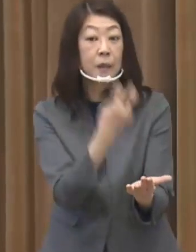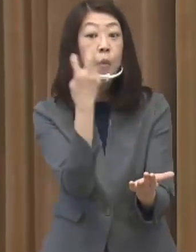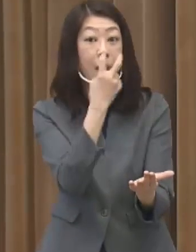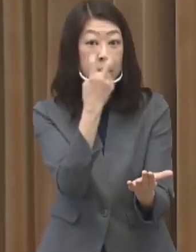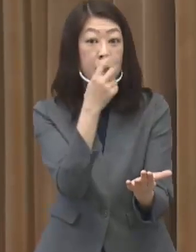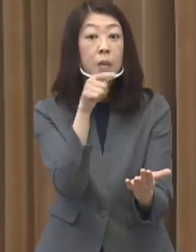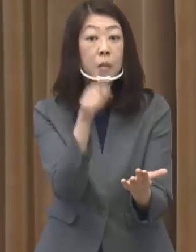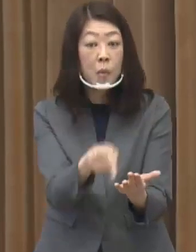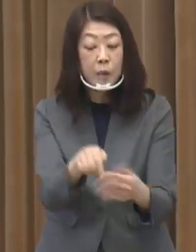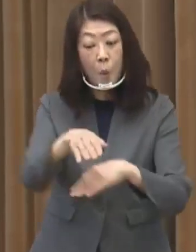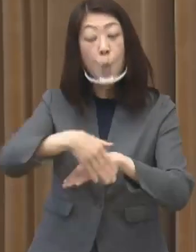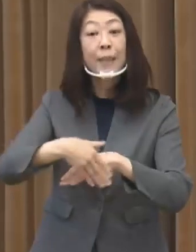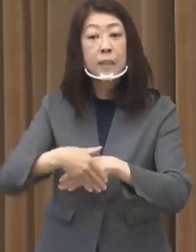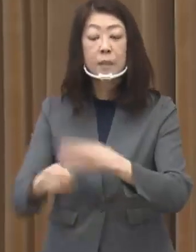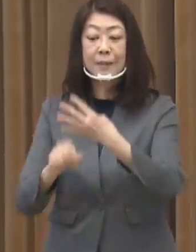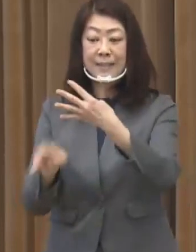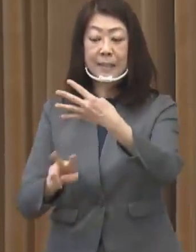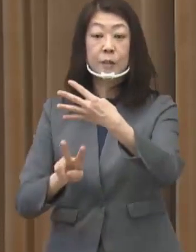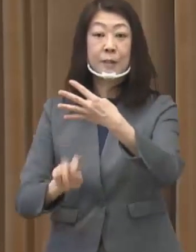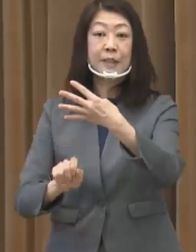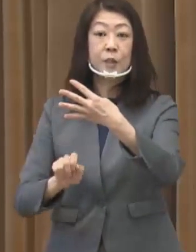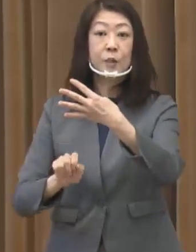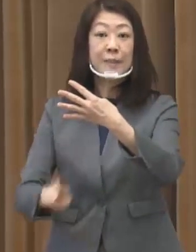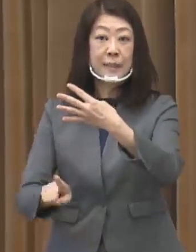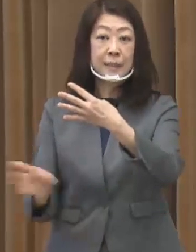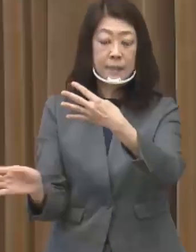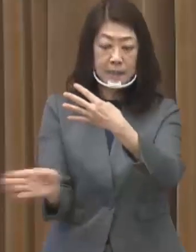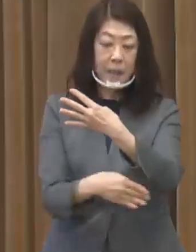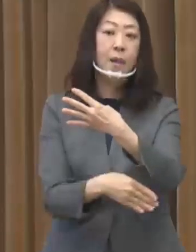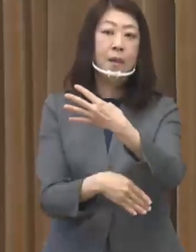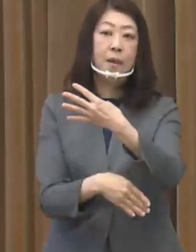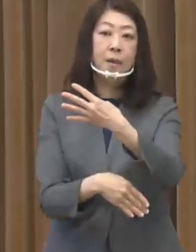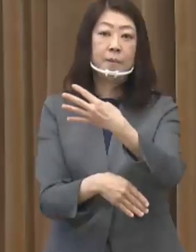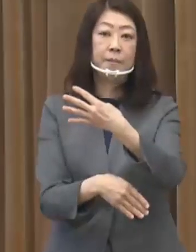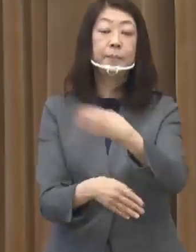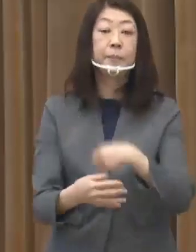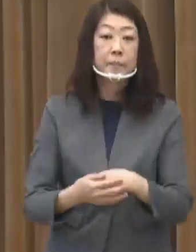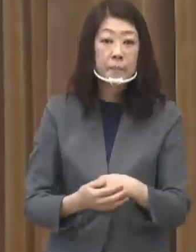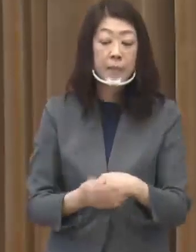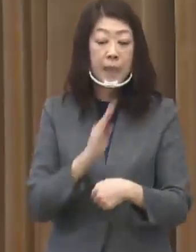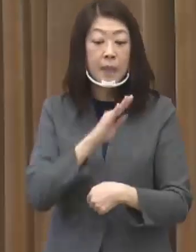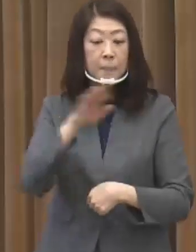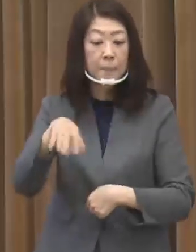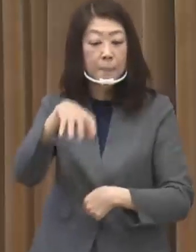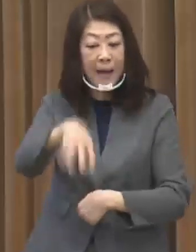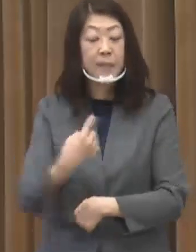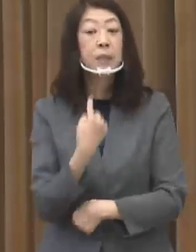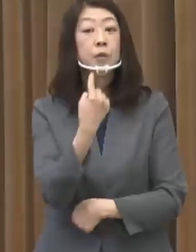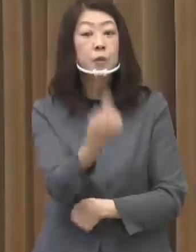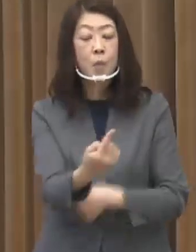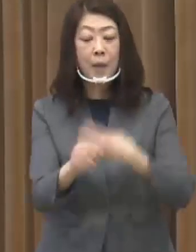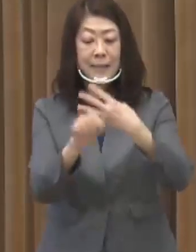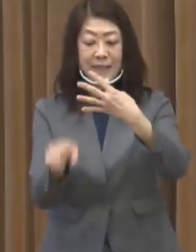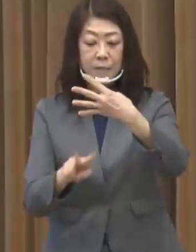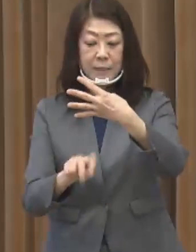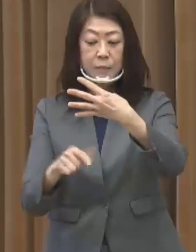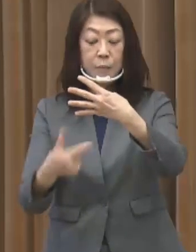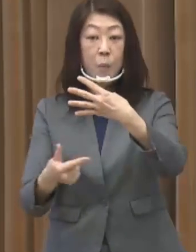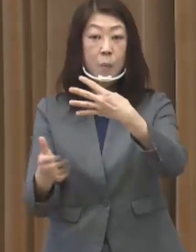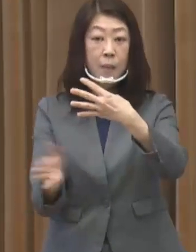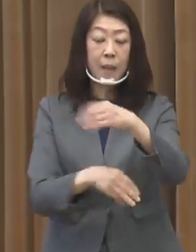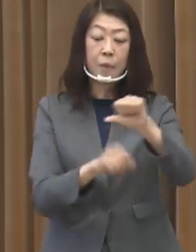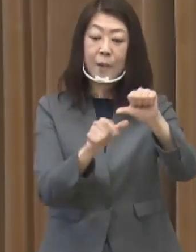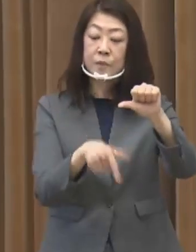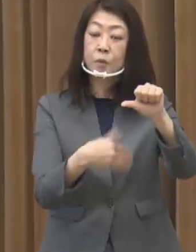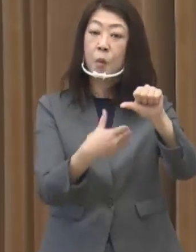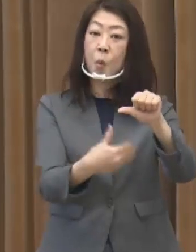を4月21日から開始をいたします。そして現地確認は4月26日より5月9